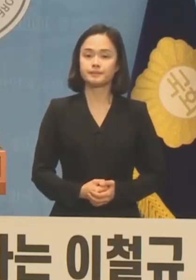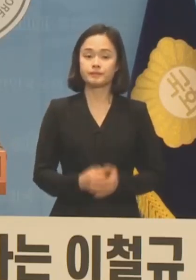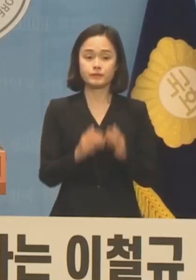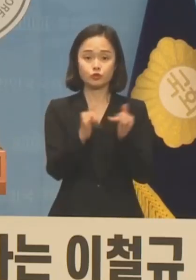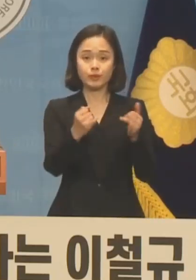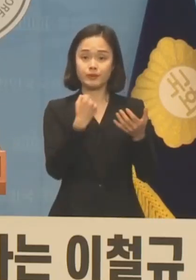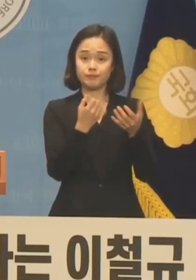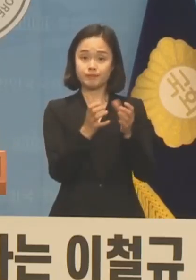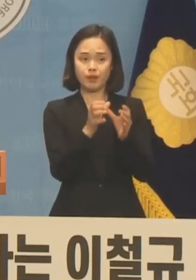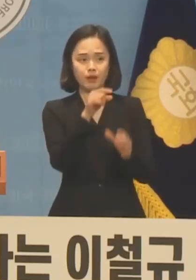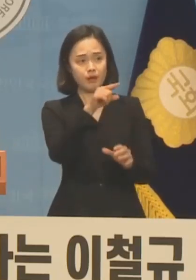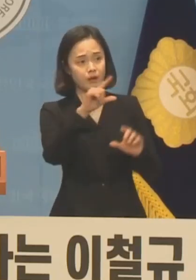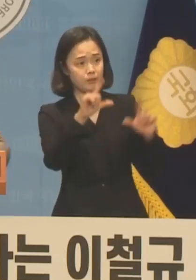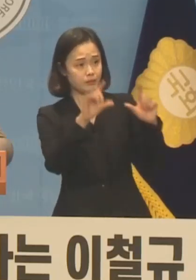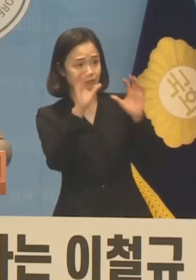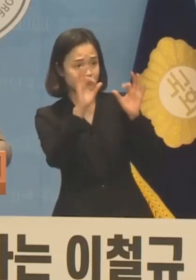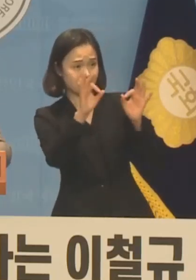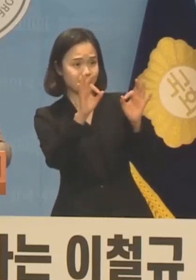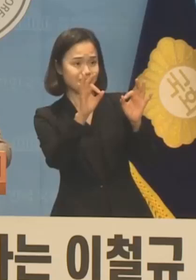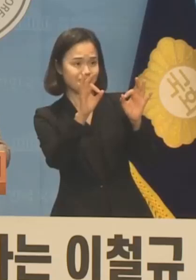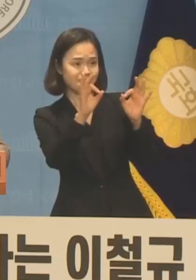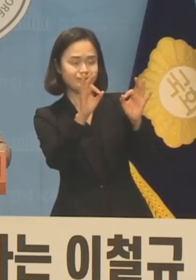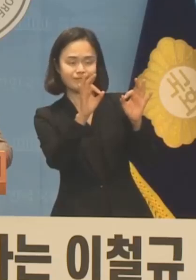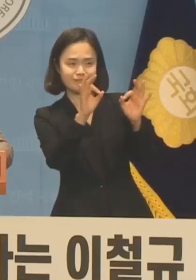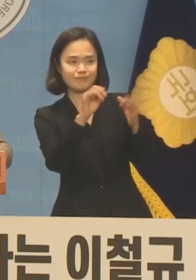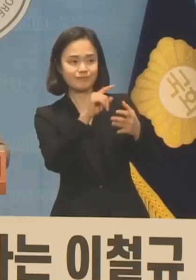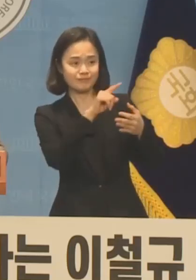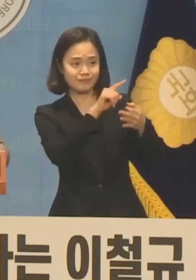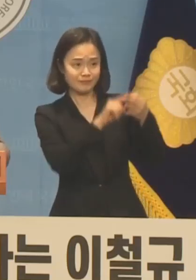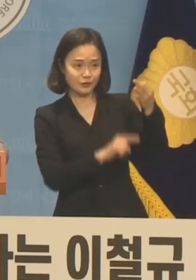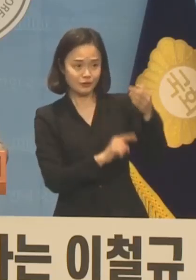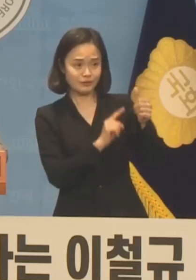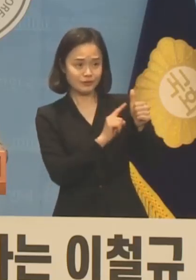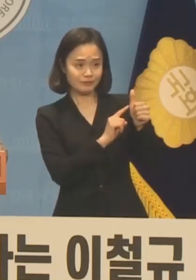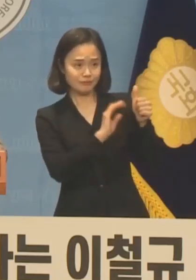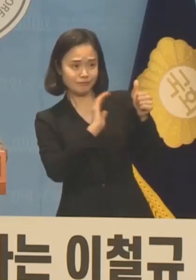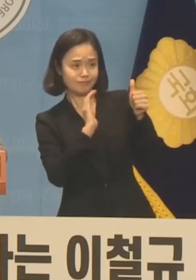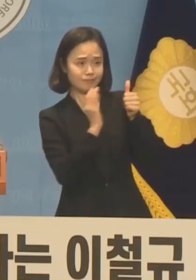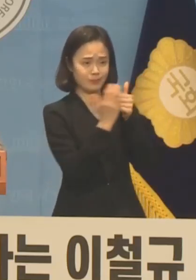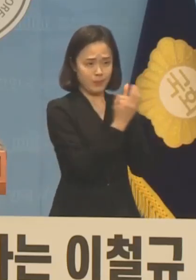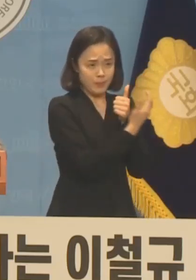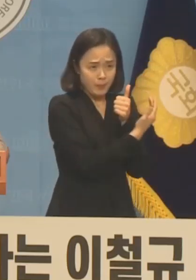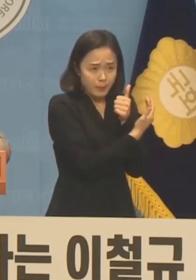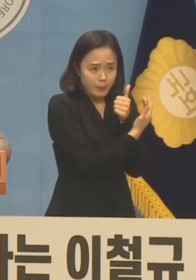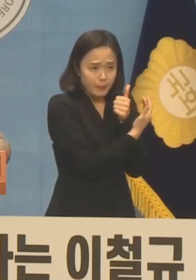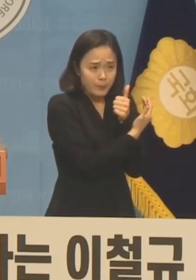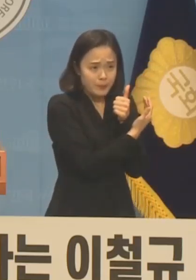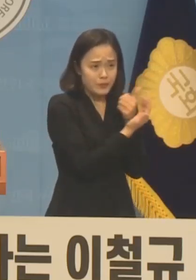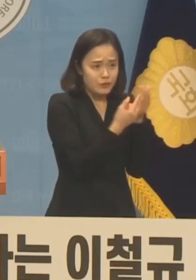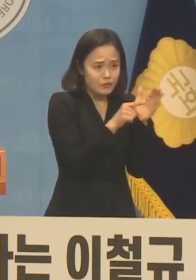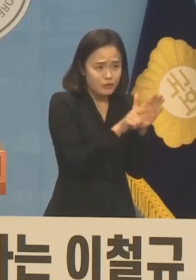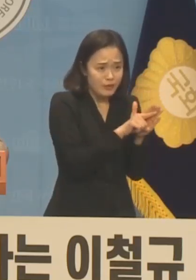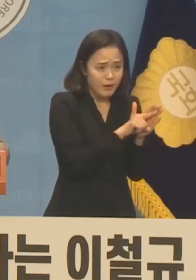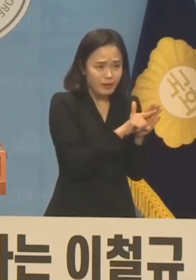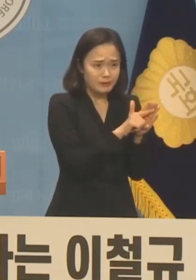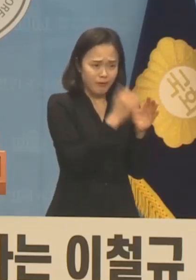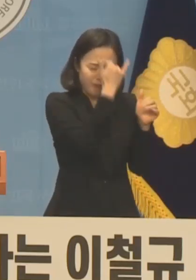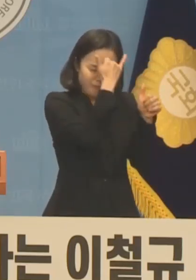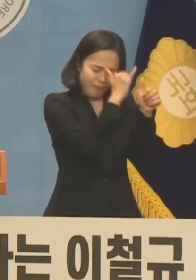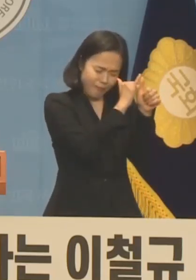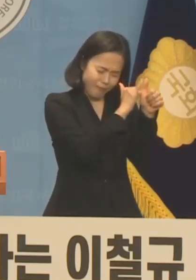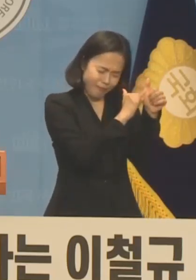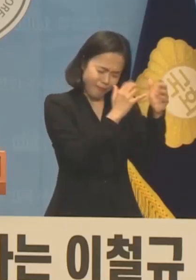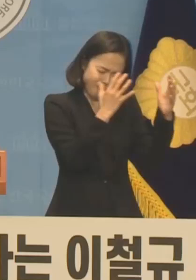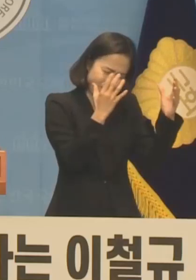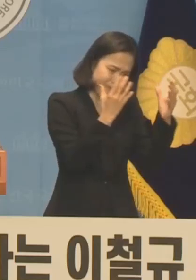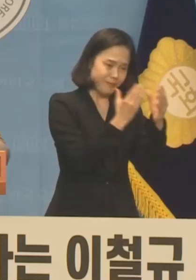수괴 윤석열을 지키는데 모든 것을 다 버린 듯한 행태를 보이고